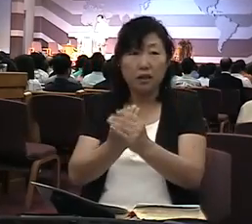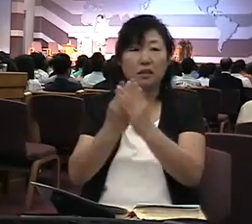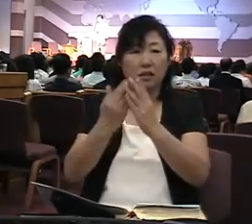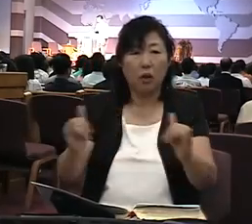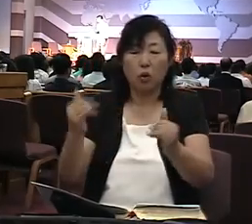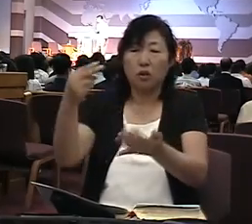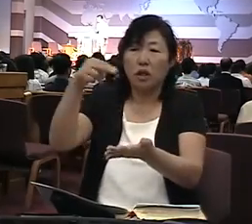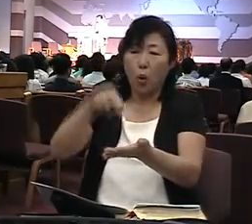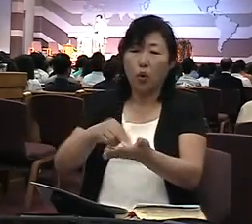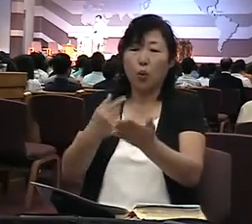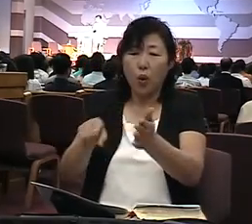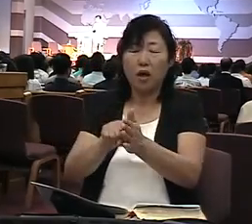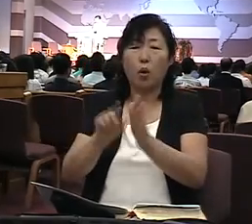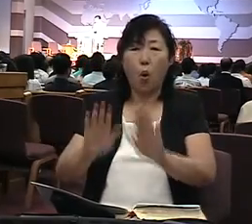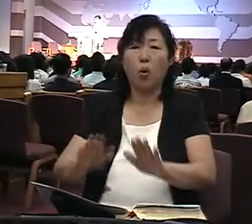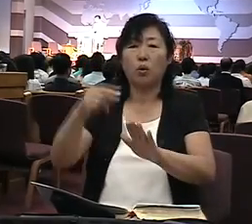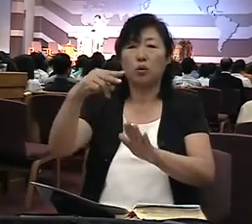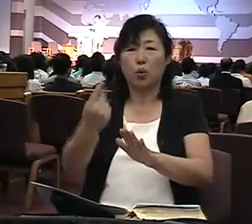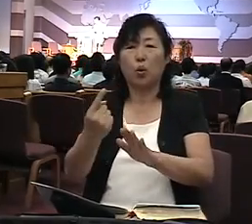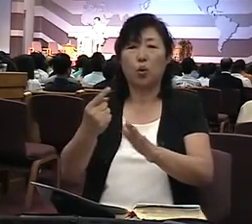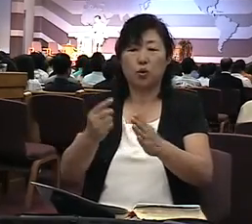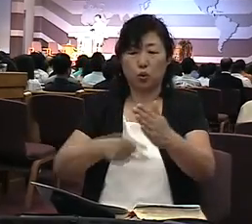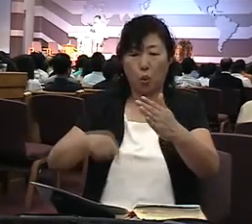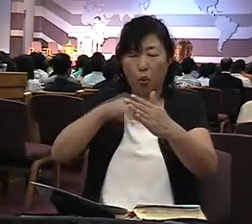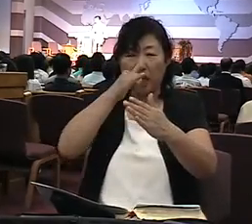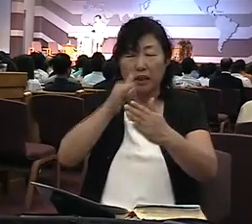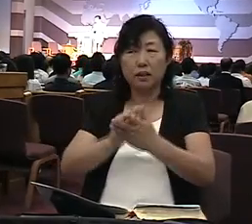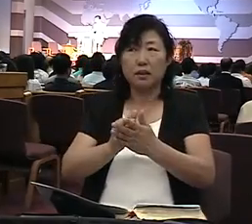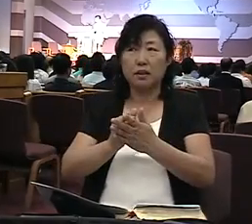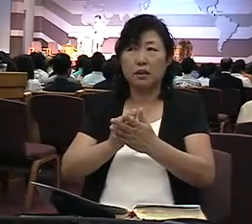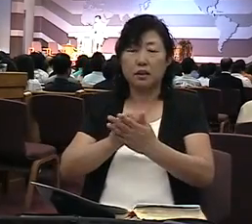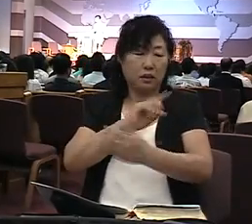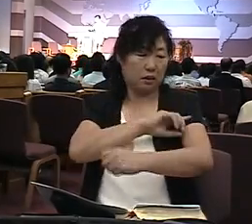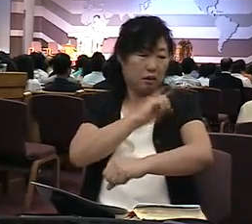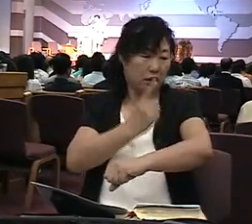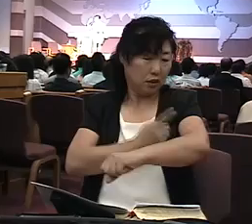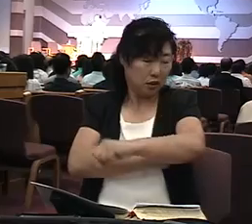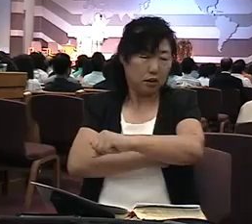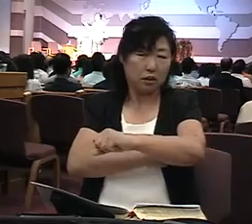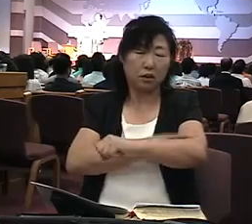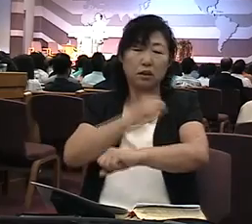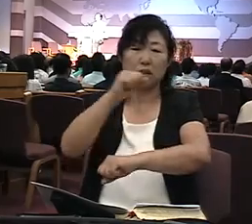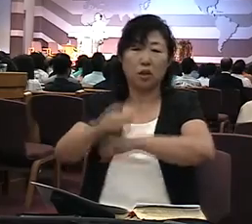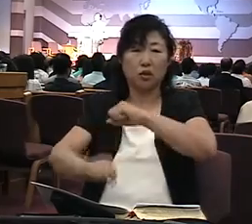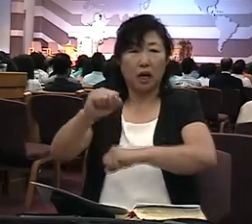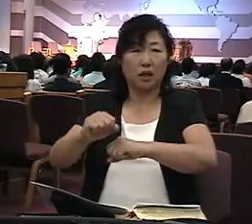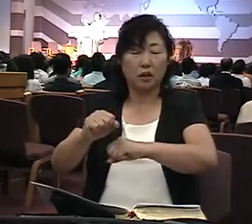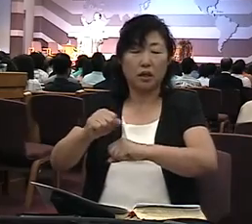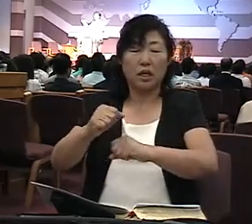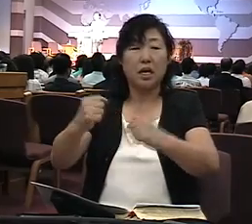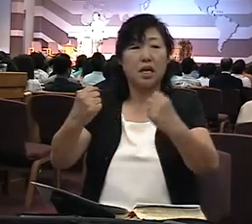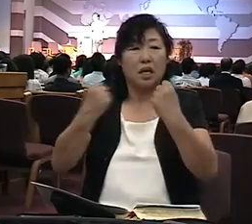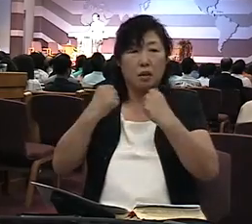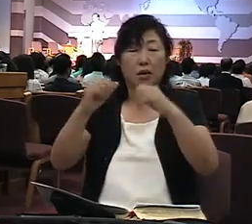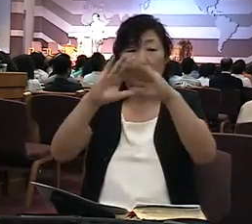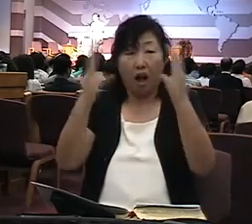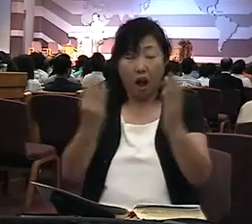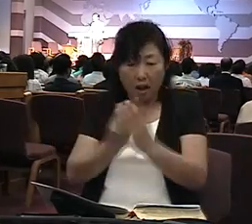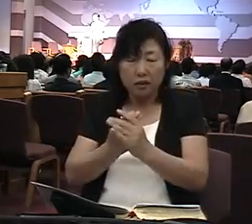위하여 오늘도 내 속에 있는 능력으로 역사하시는 역사를 따라 힘을 다하여 수고한다. 각 사람이에요, 각 사람.